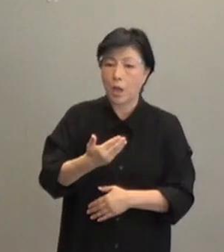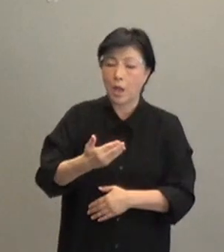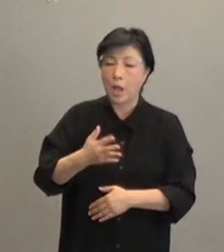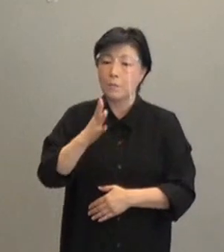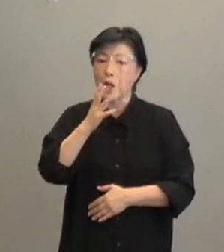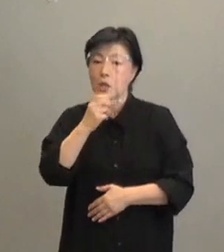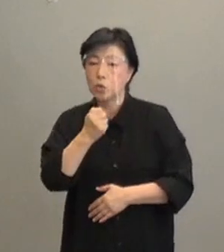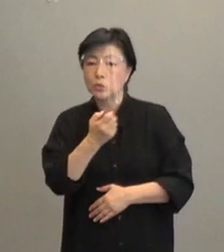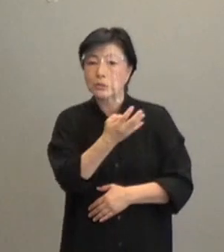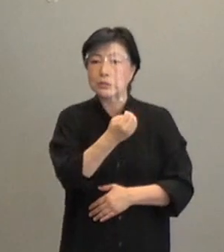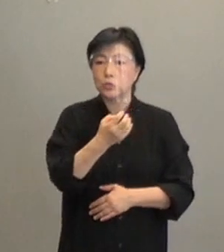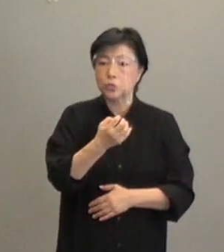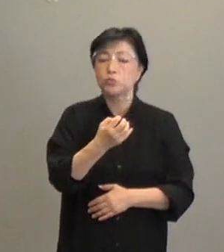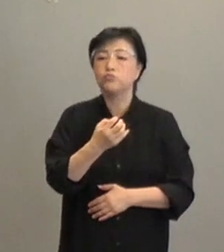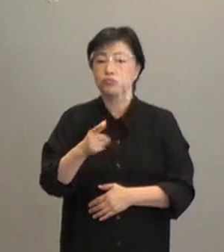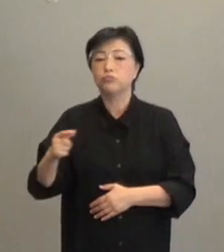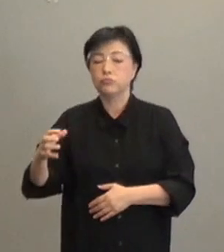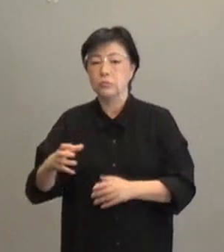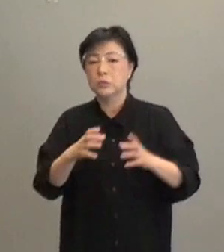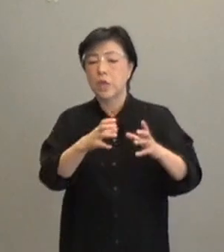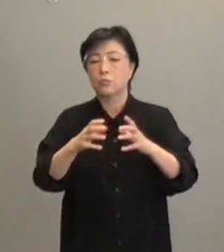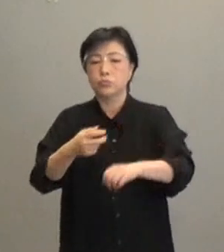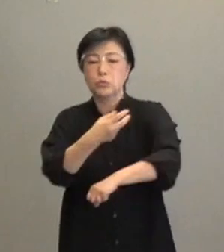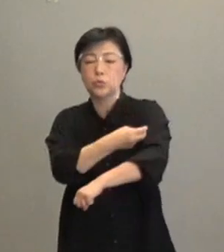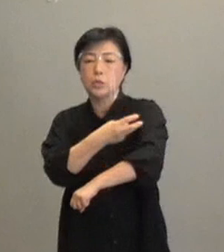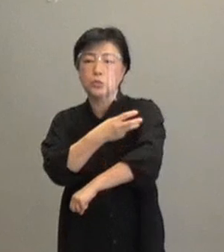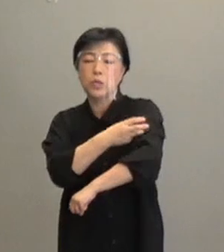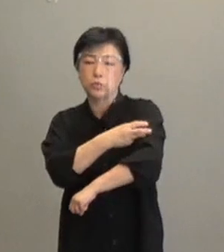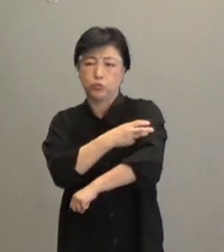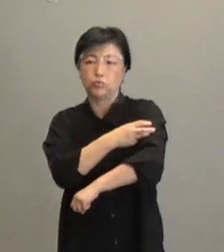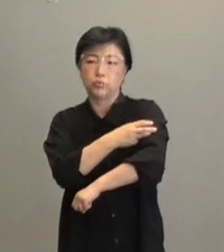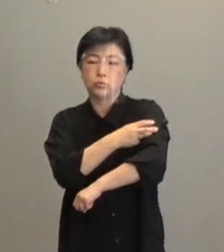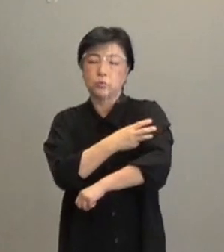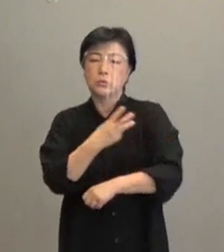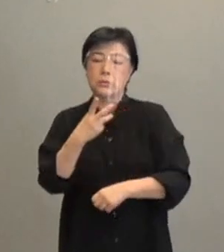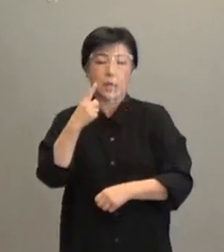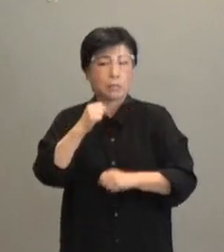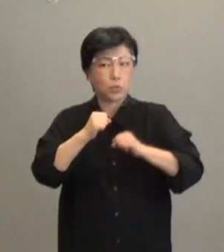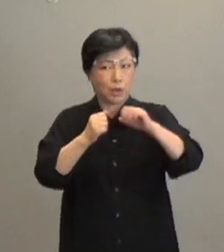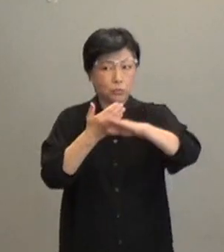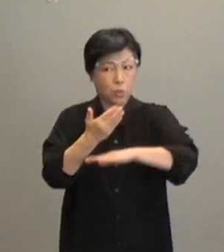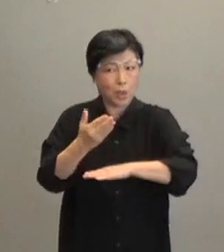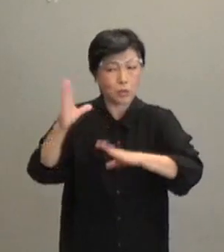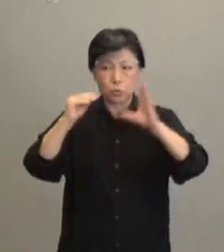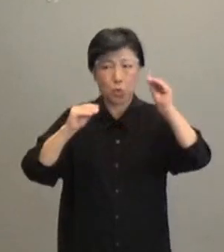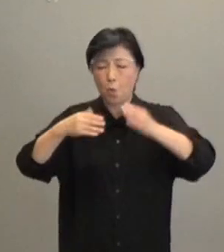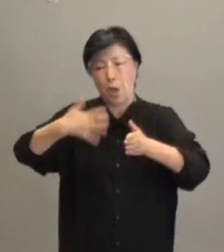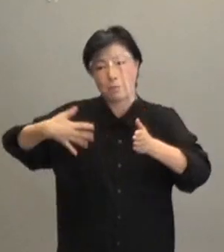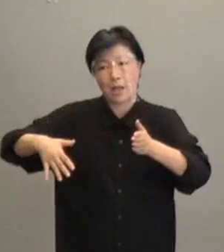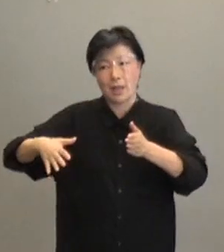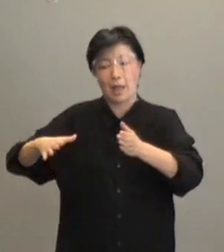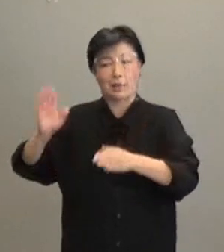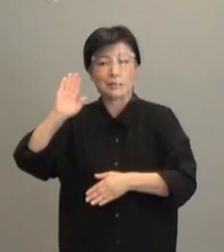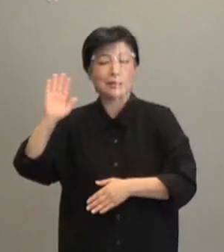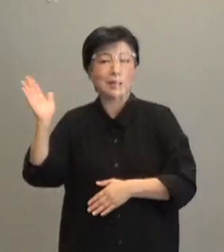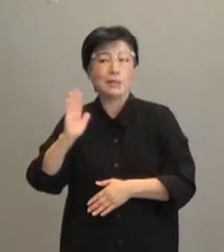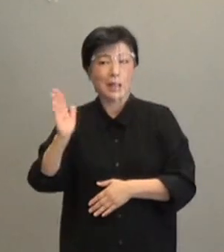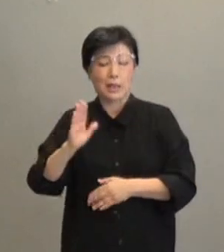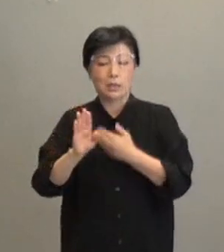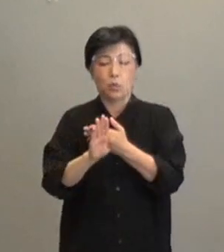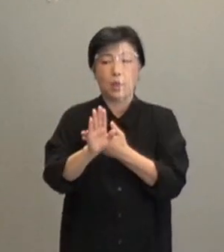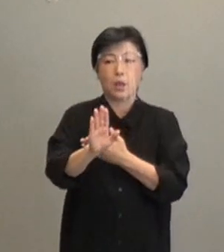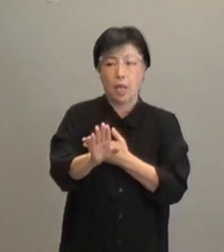てブースター接種を行われるのかどうなのか等については我々には情報はありませんので、そういう意味ではこれ